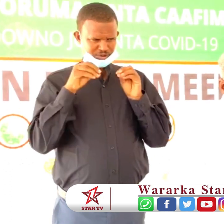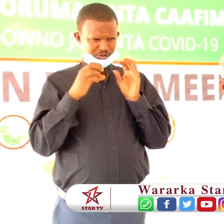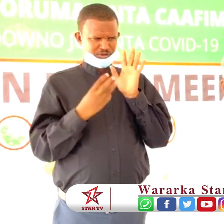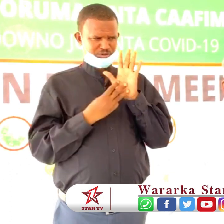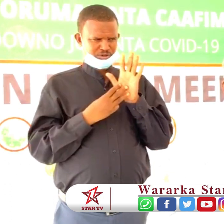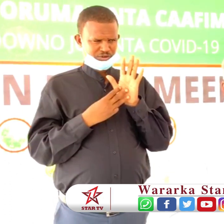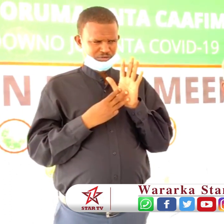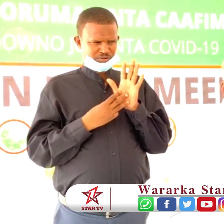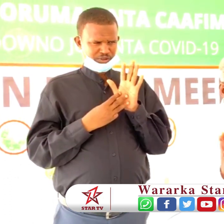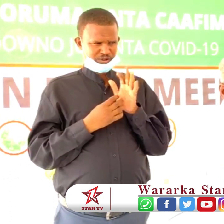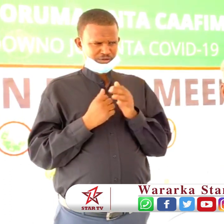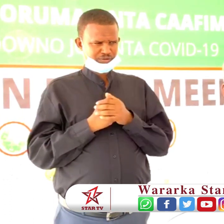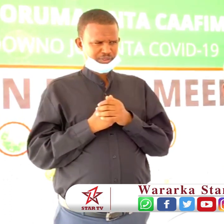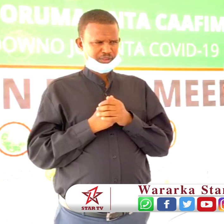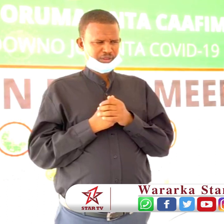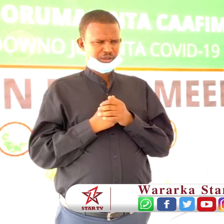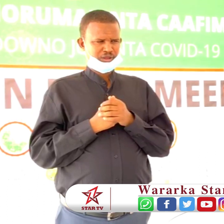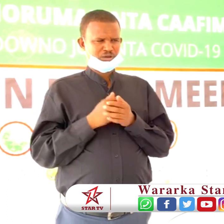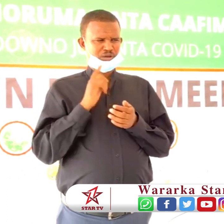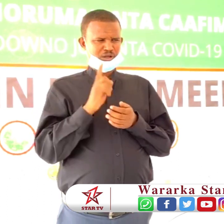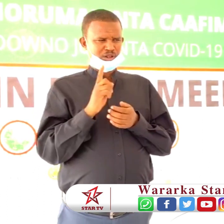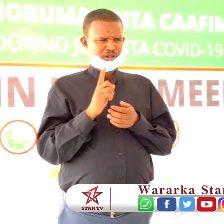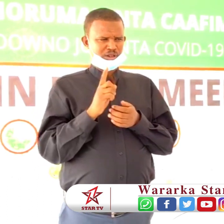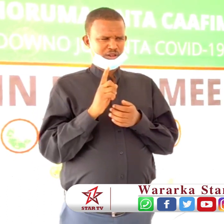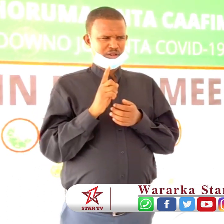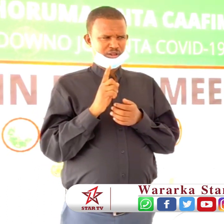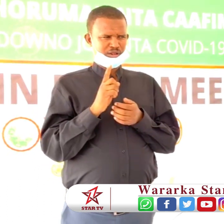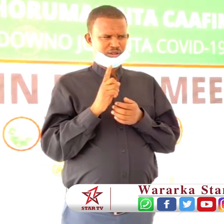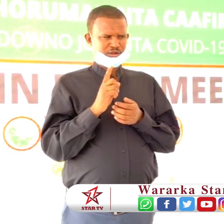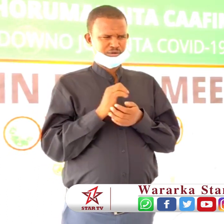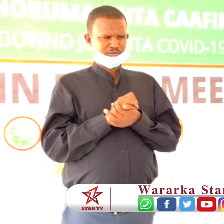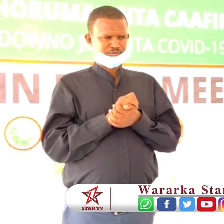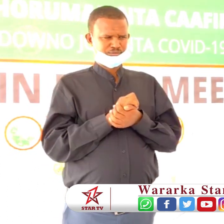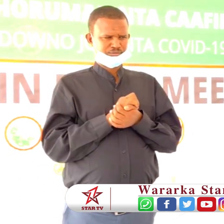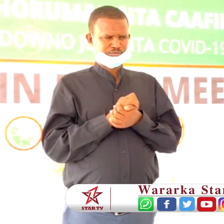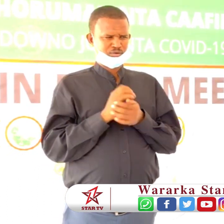kuma jiro 10 ilaa 19, laakiin waxa ku jira